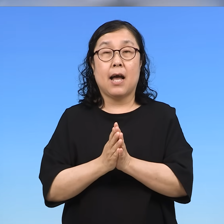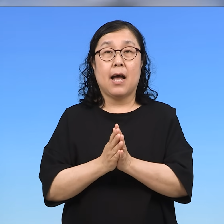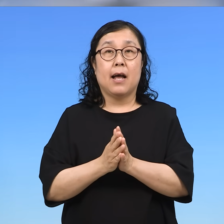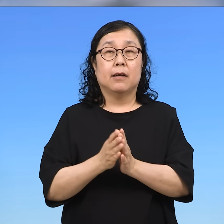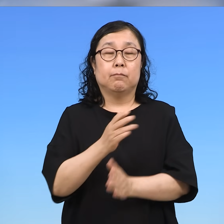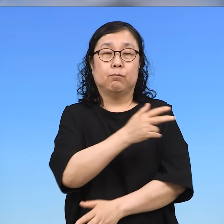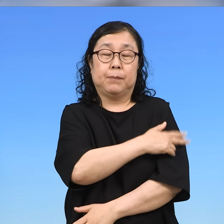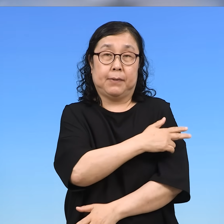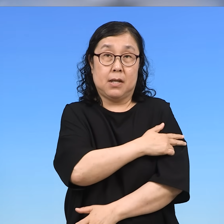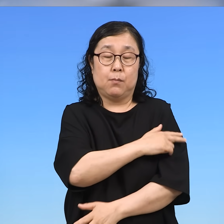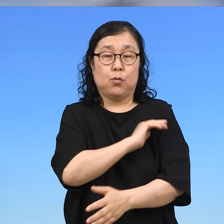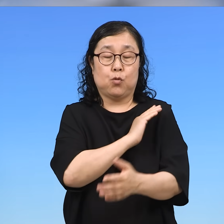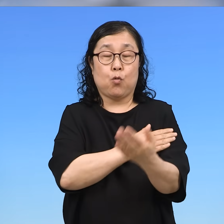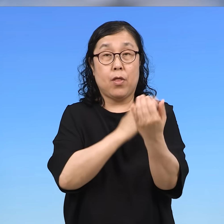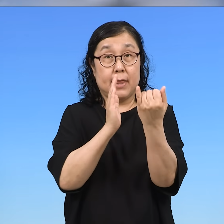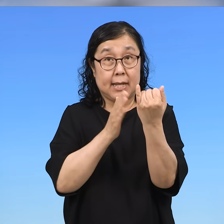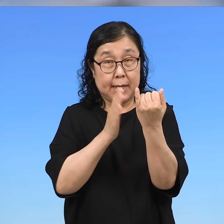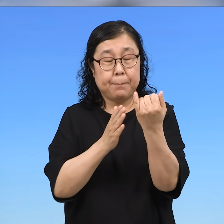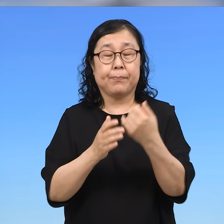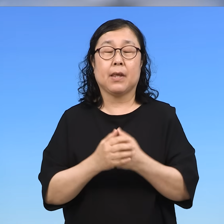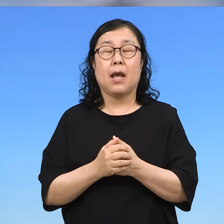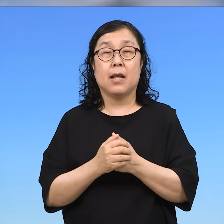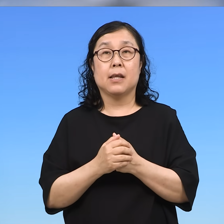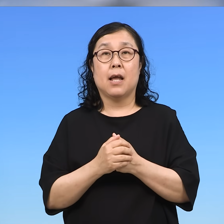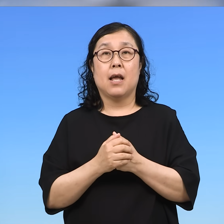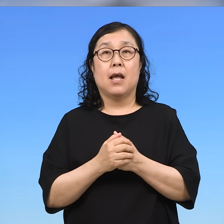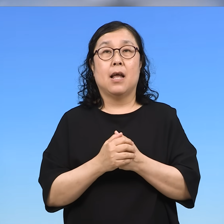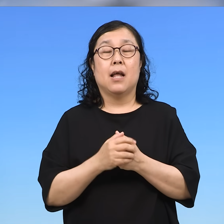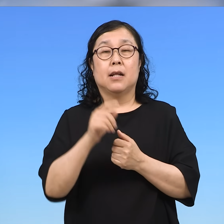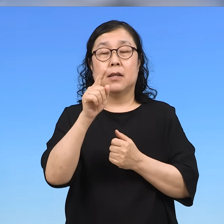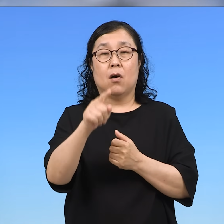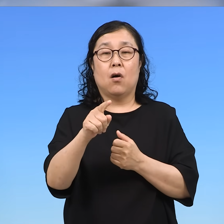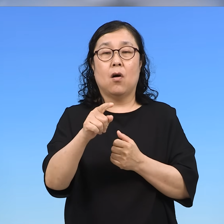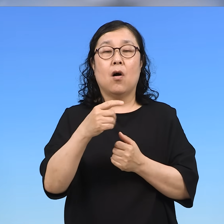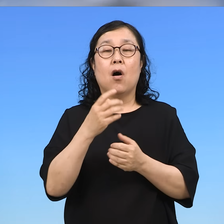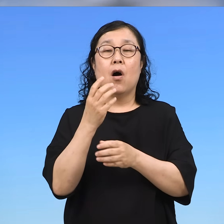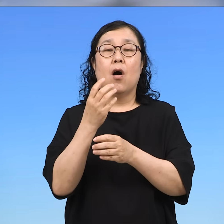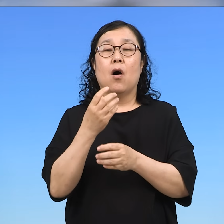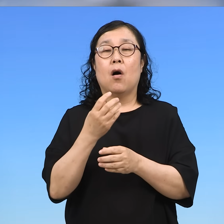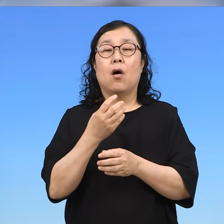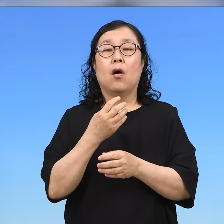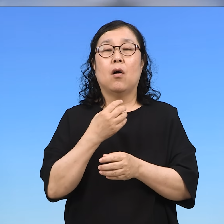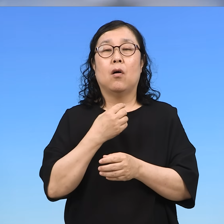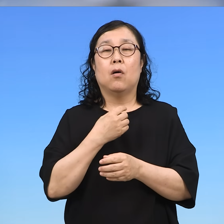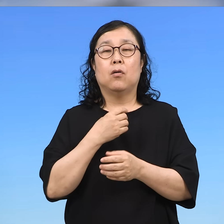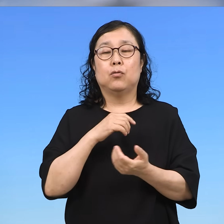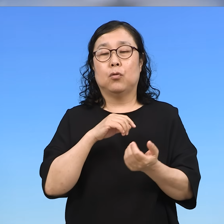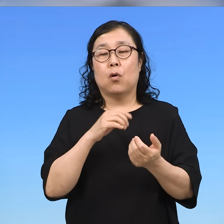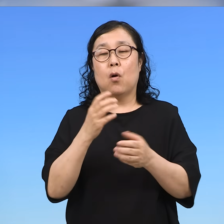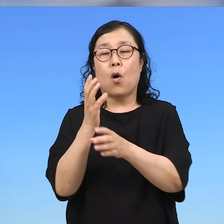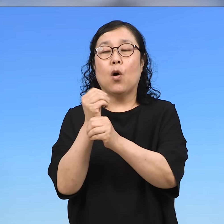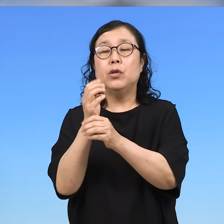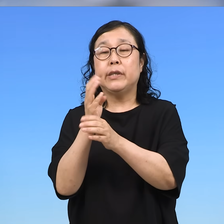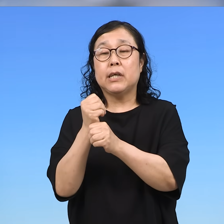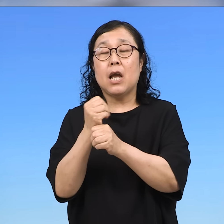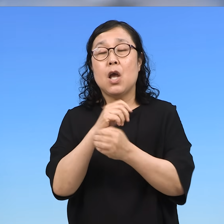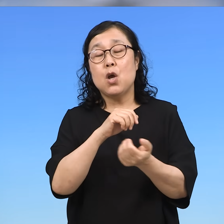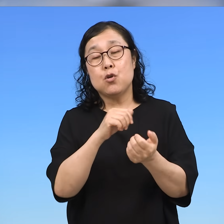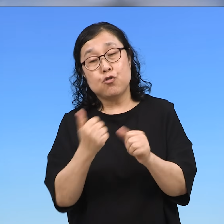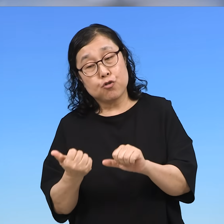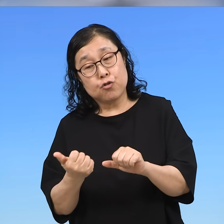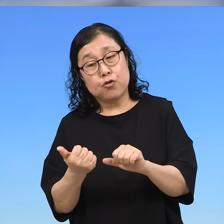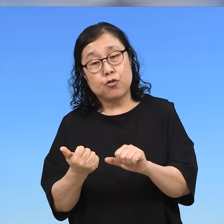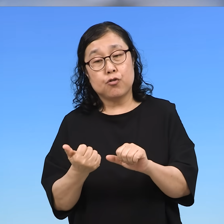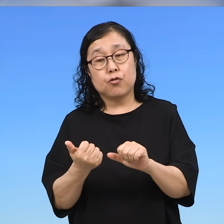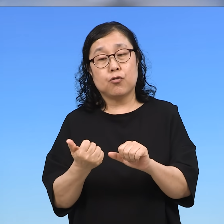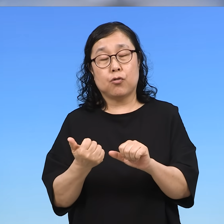혹은 권사님에게 하나님께서 그 수명을 네가 정해라, 적어내라 그러신다면 몇